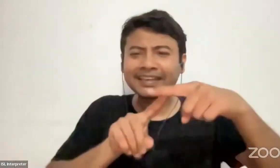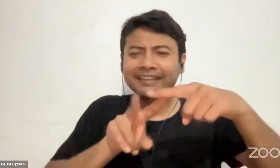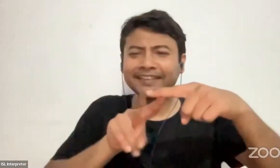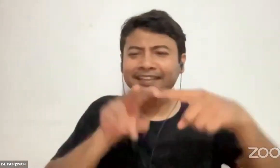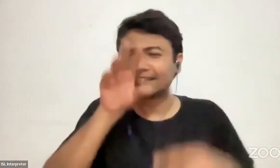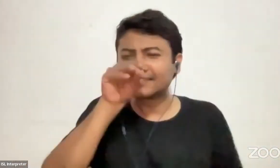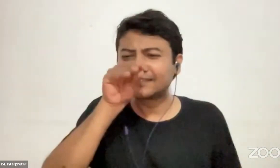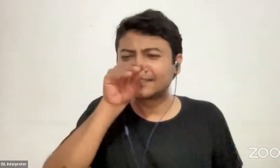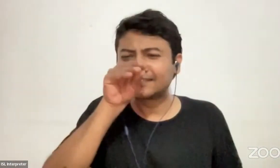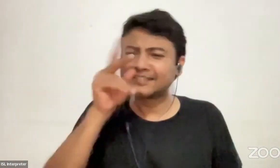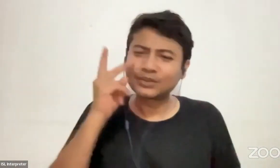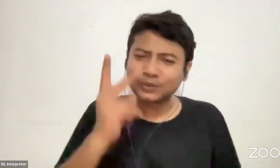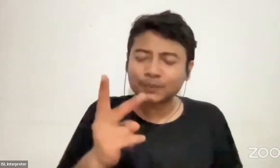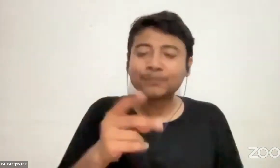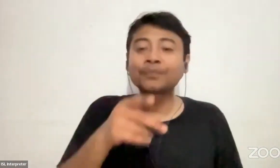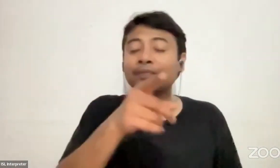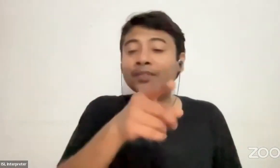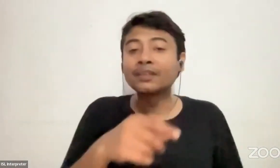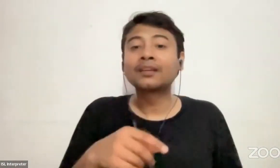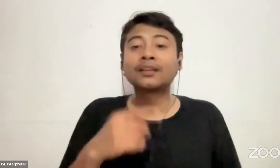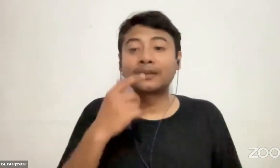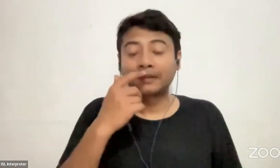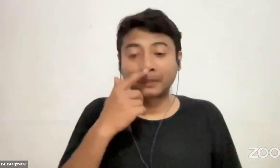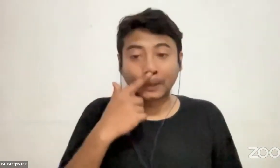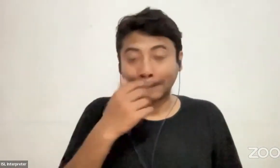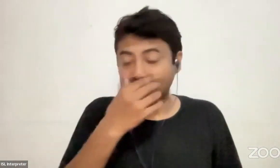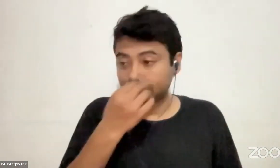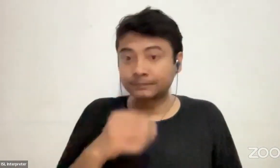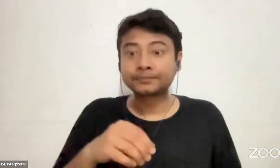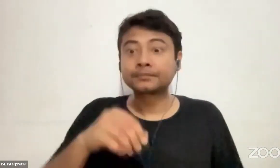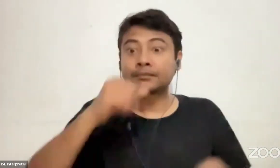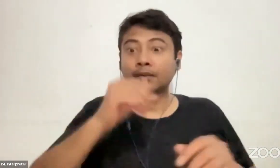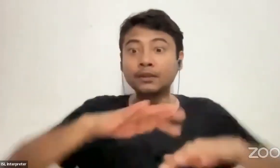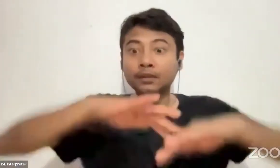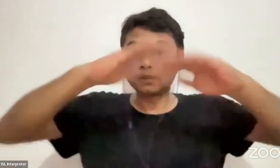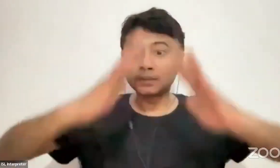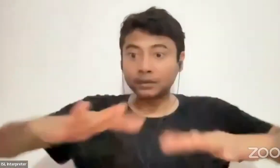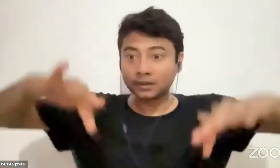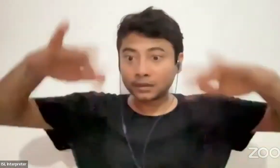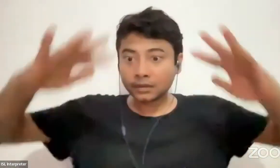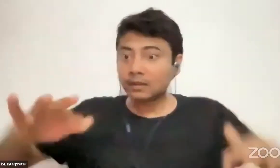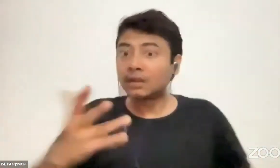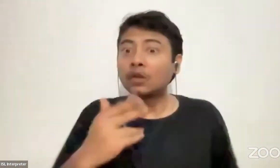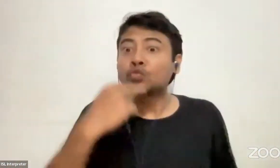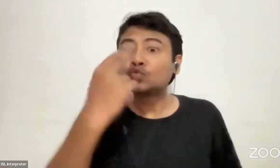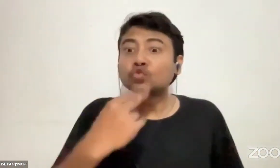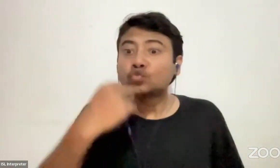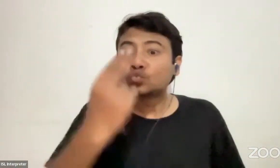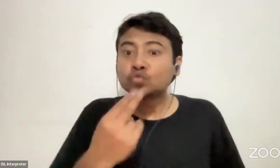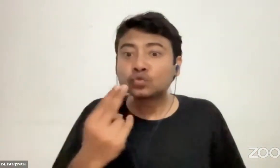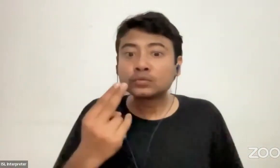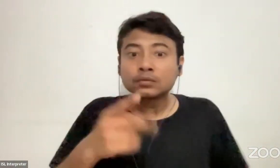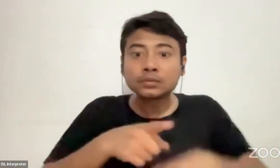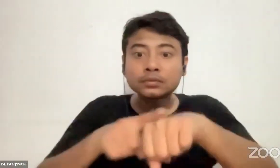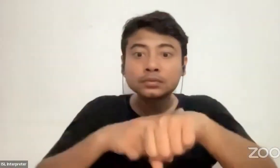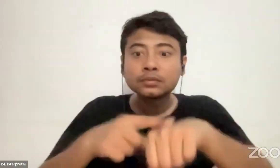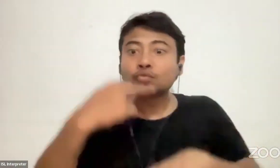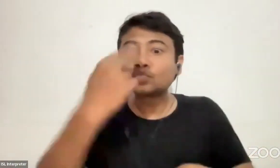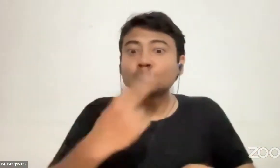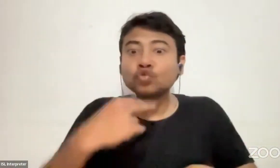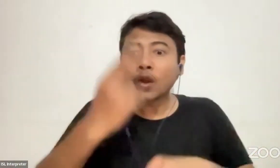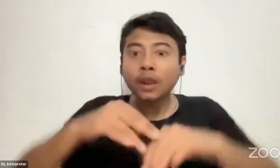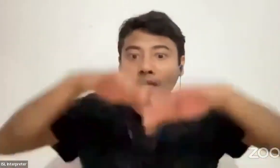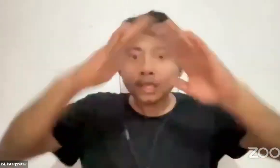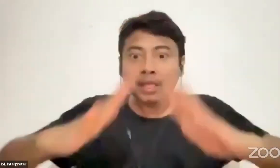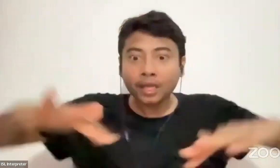बहती है, एक नदी बहती है उसमें सब कुछ बह के, जो भी आपको चाहिए वो बह के आता है। तो वो साधु बता रहे थे कि